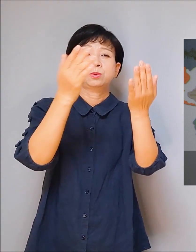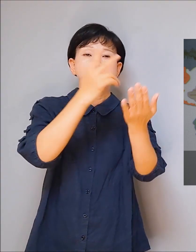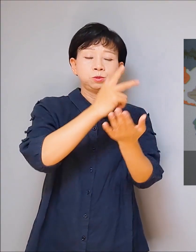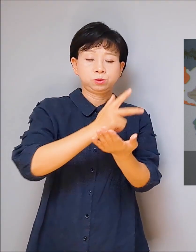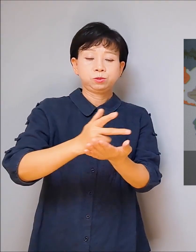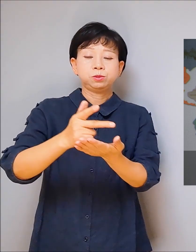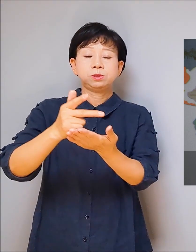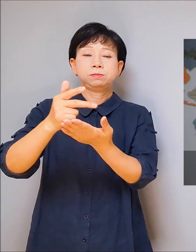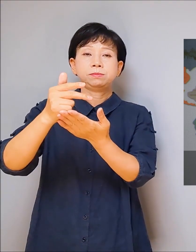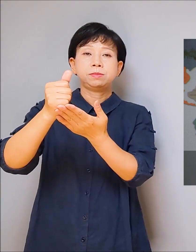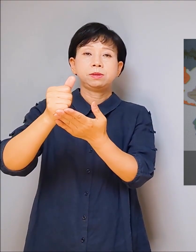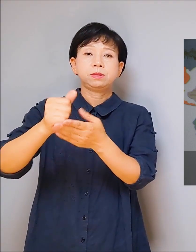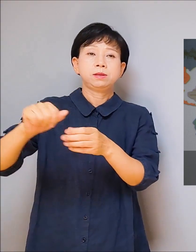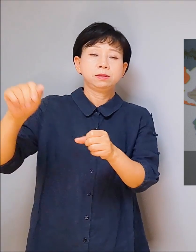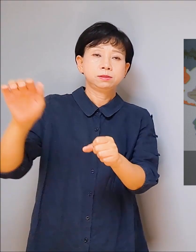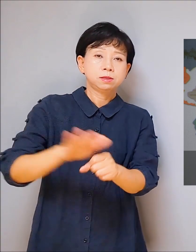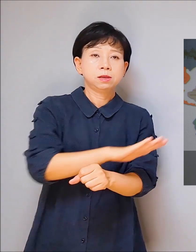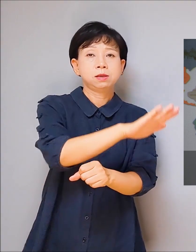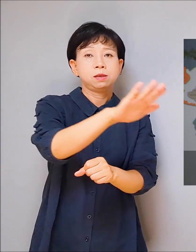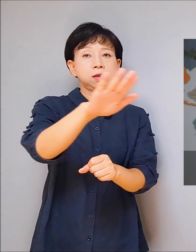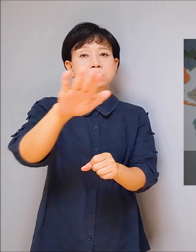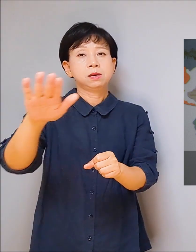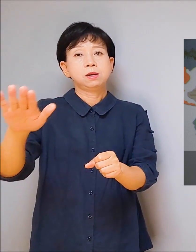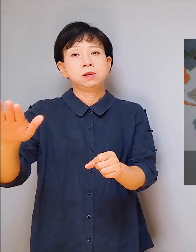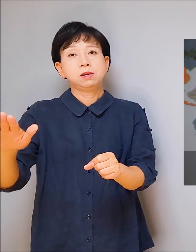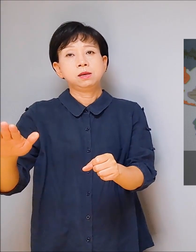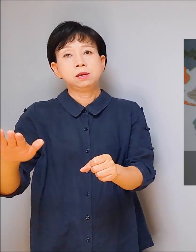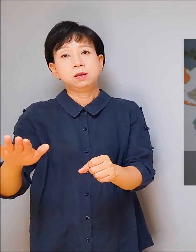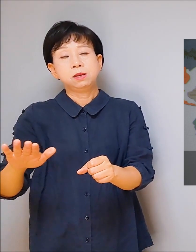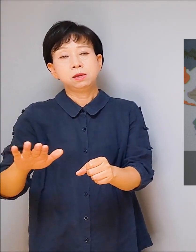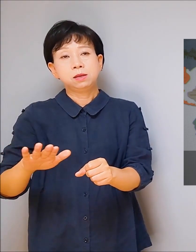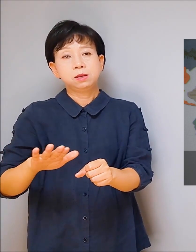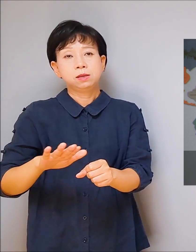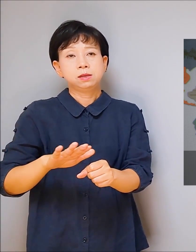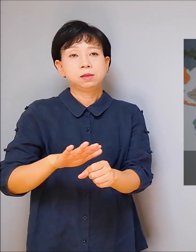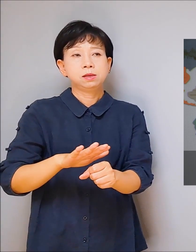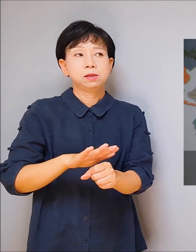감사해요 주님의